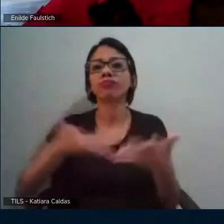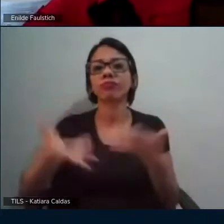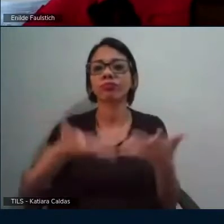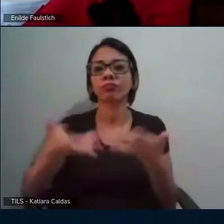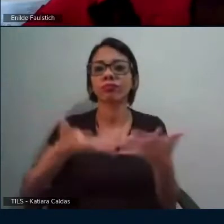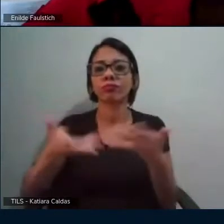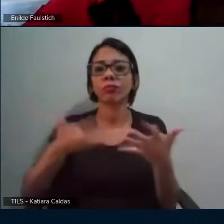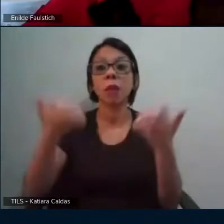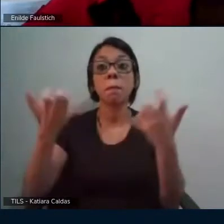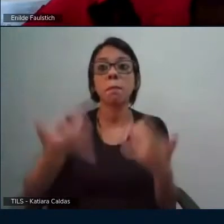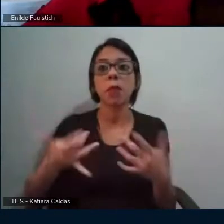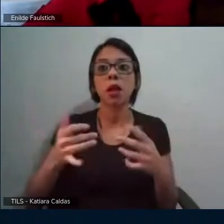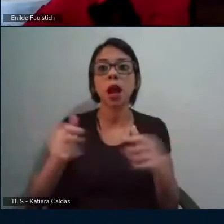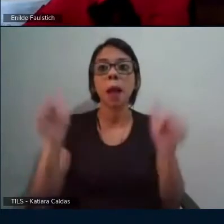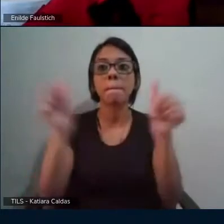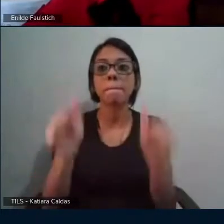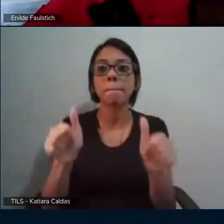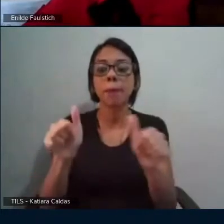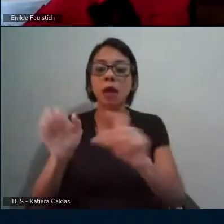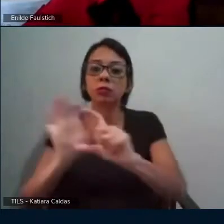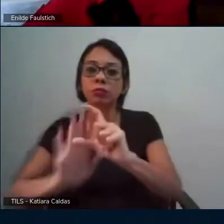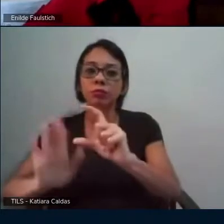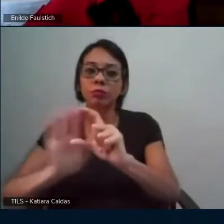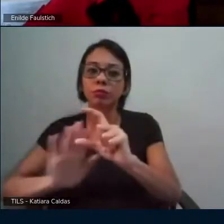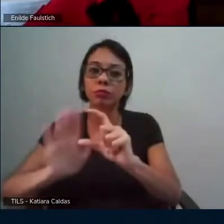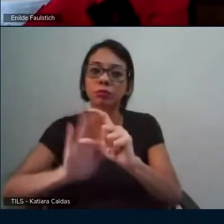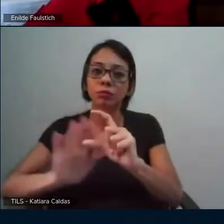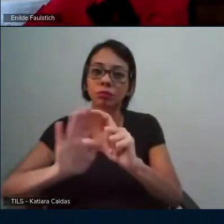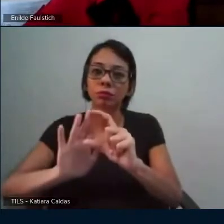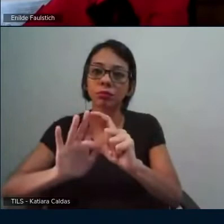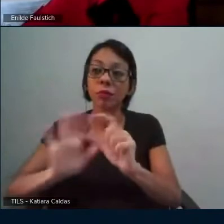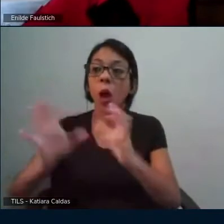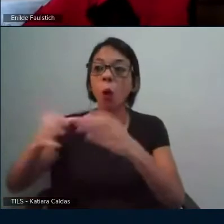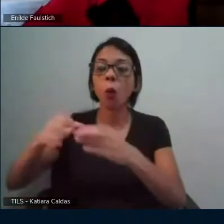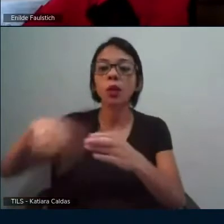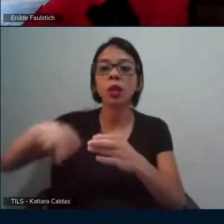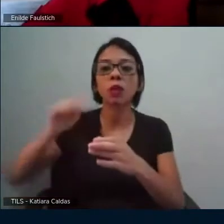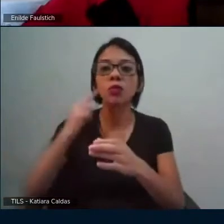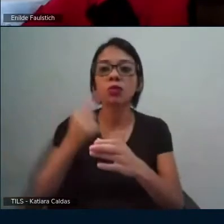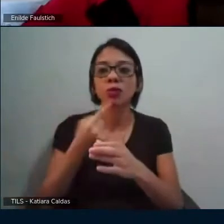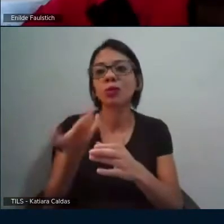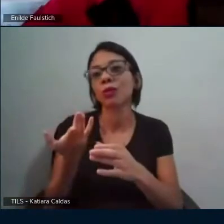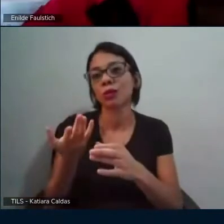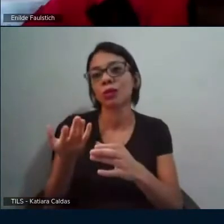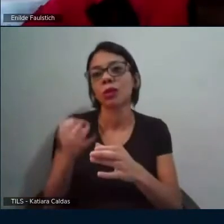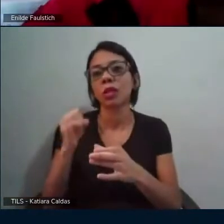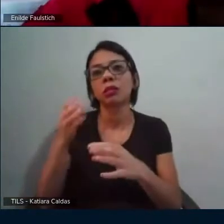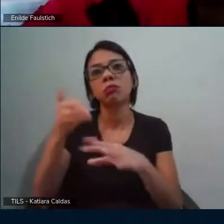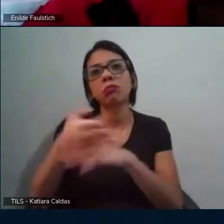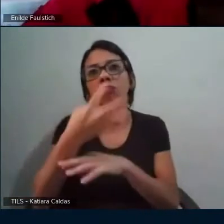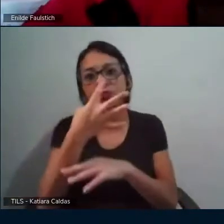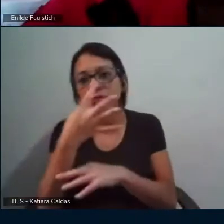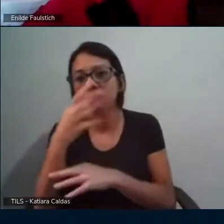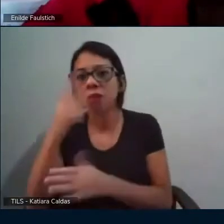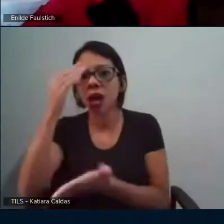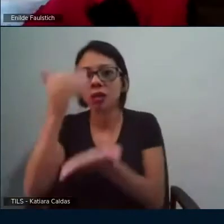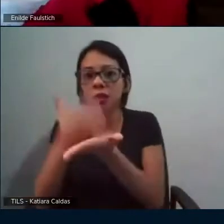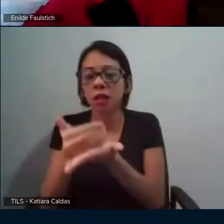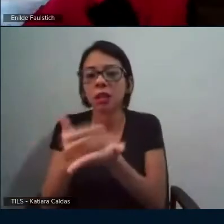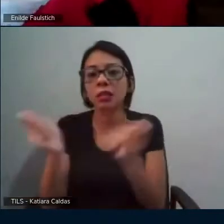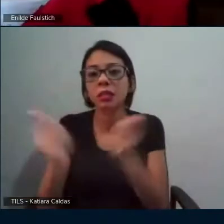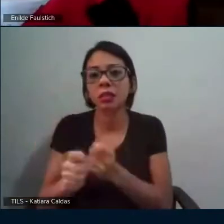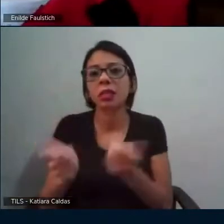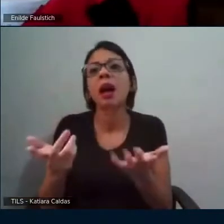a partir da imagem com um QR Code para que a comunidade surda que for ter acesso à tese,